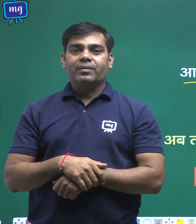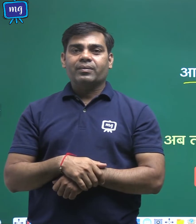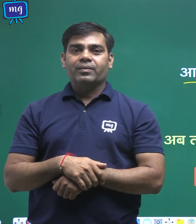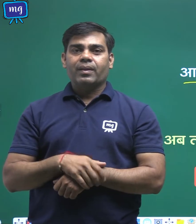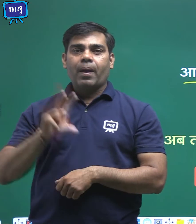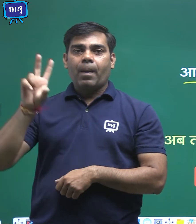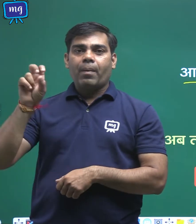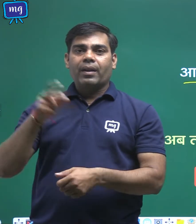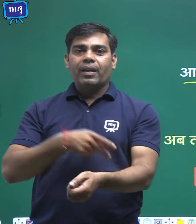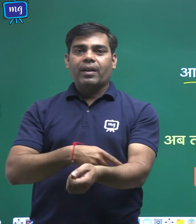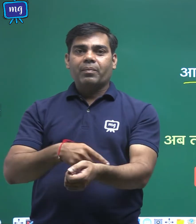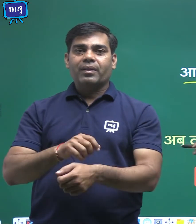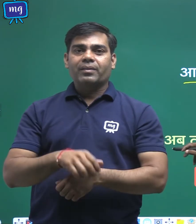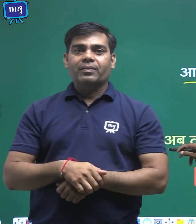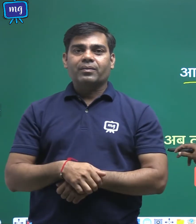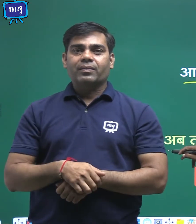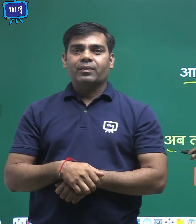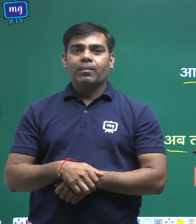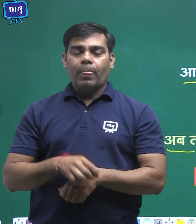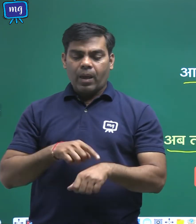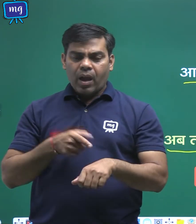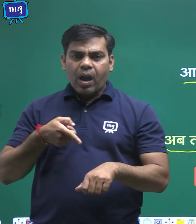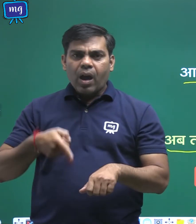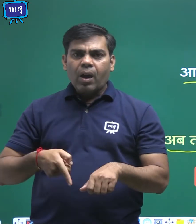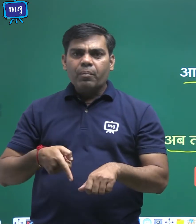पाठ का नाम है अब तक